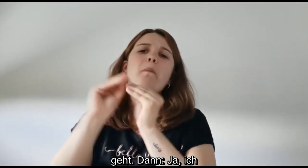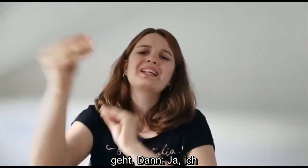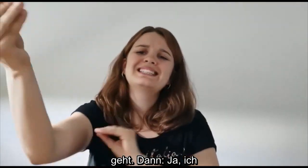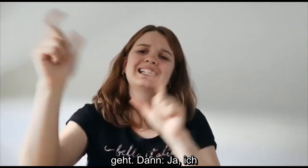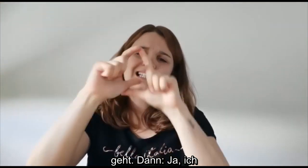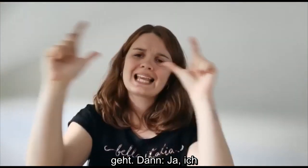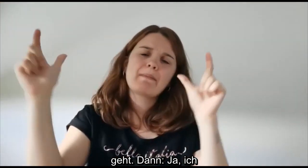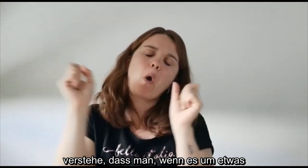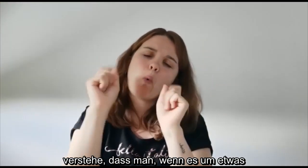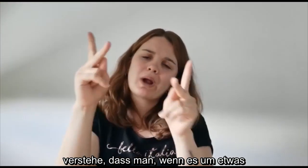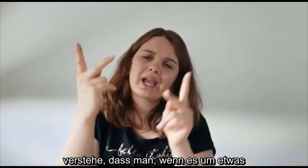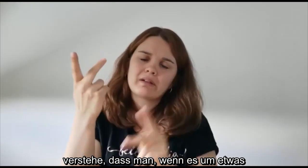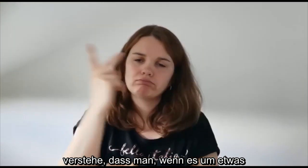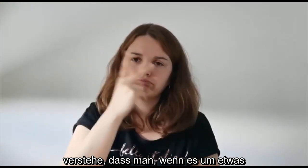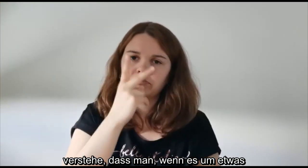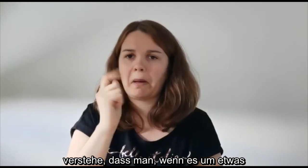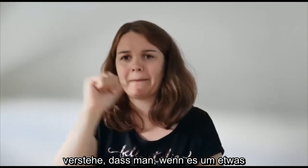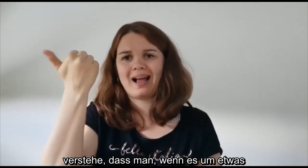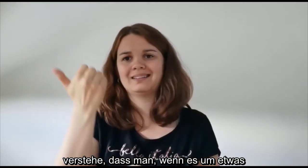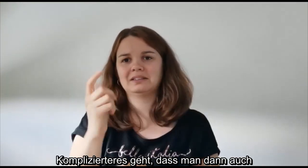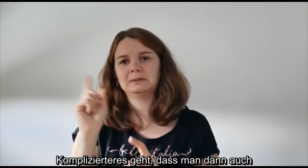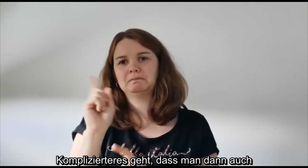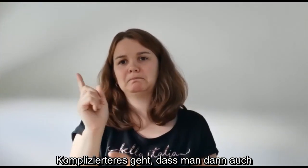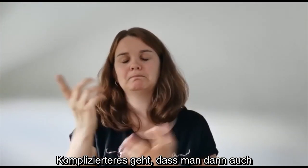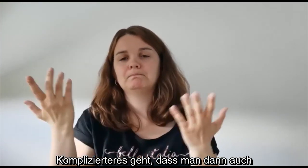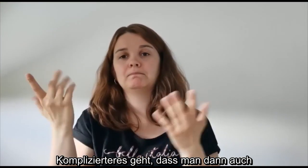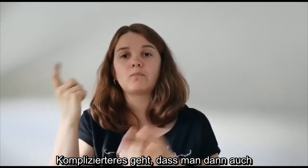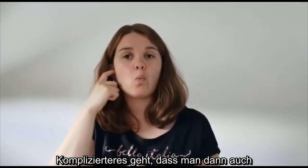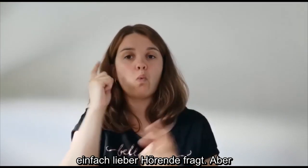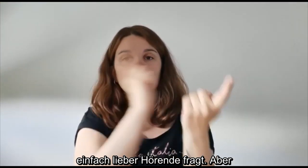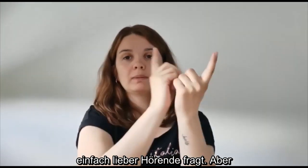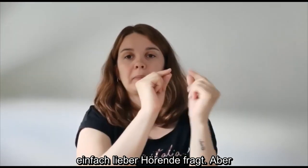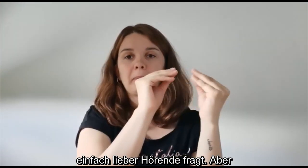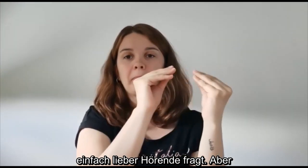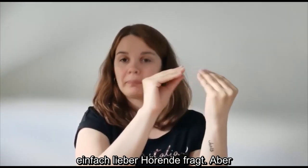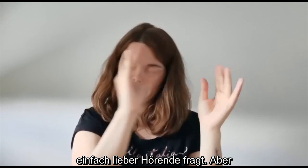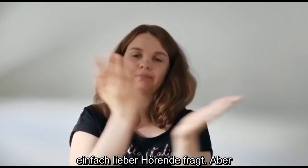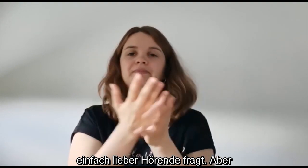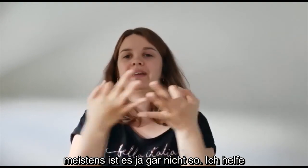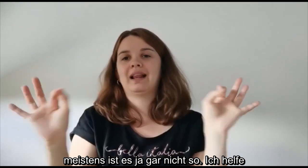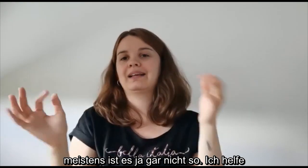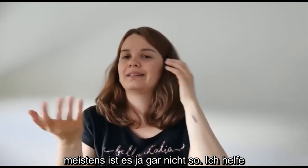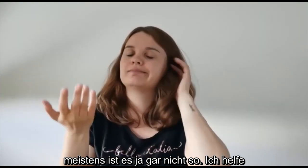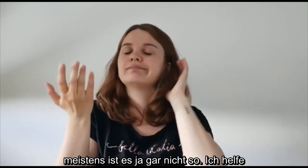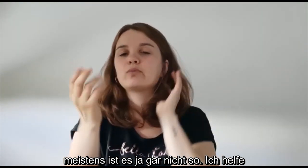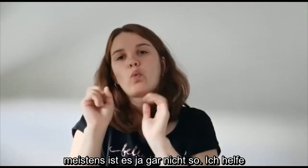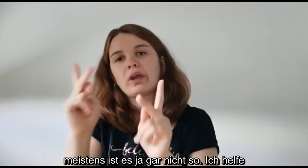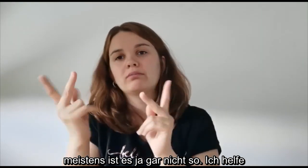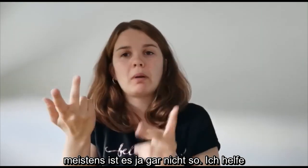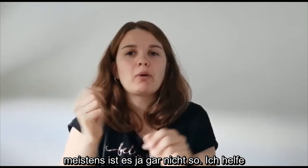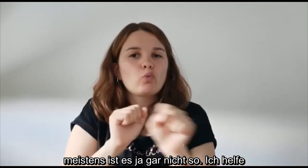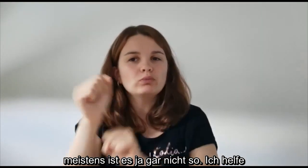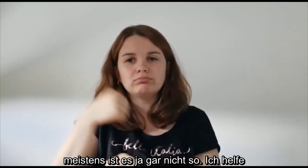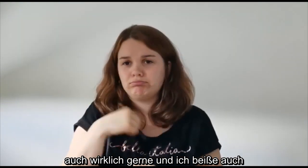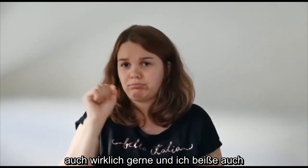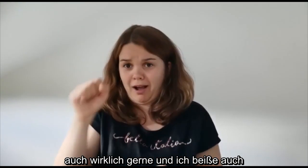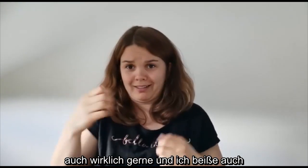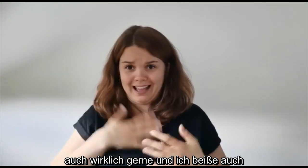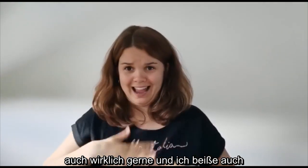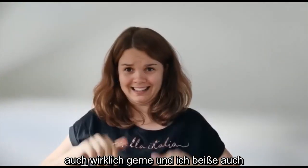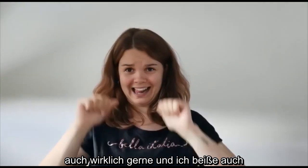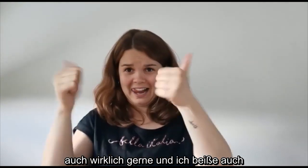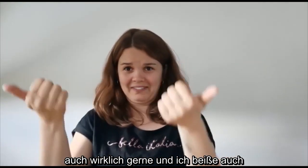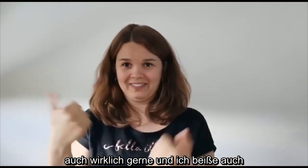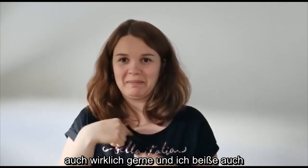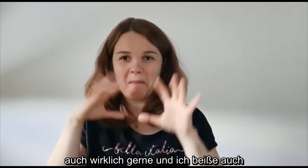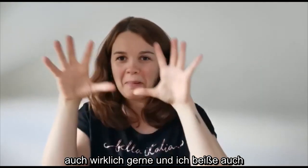geht Dann, ja ich verstehe, dass man Wenn es um etwas Komplizierteres geht Dass man dann auch einfach lieber Hörende fragt Aber meistens ist es ja gar nicht so Ich helfe auch